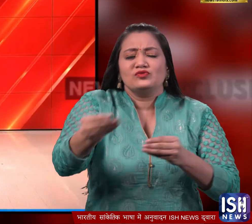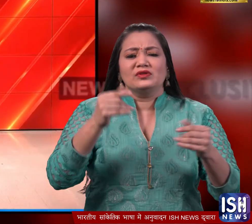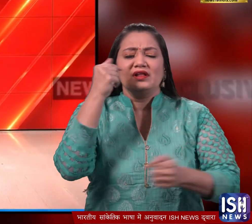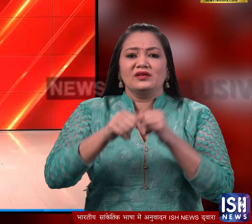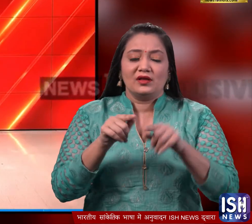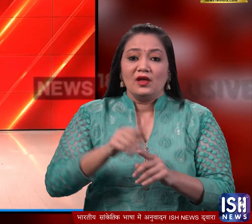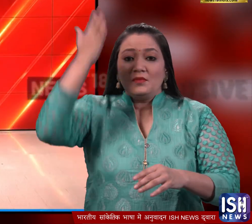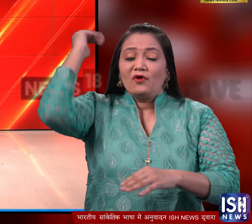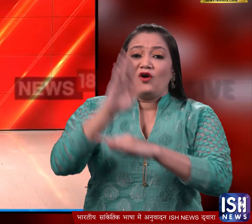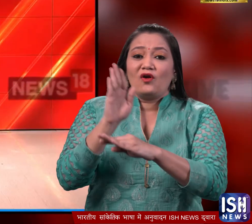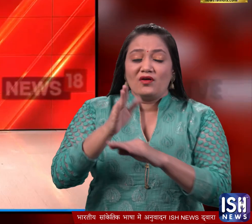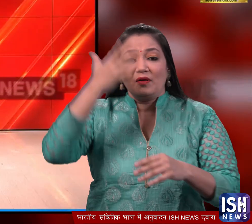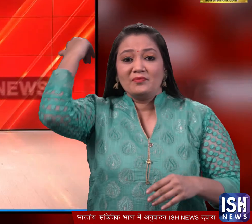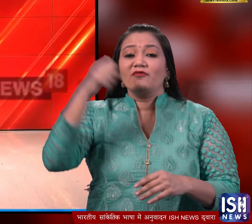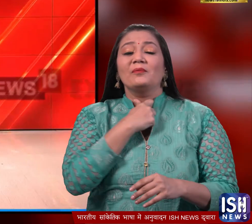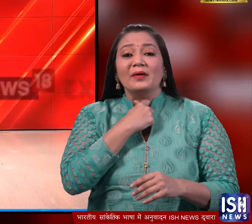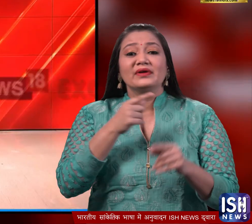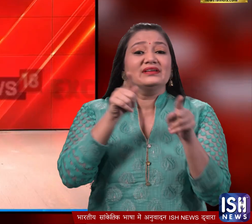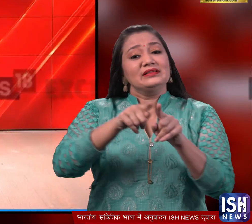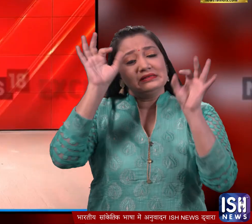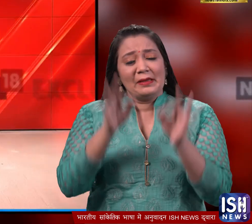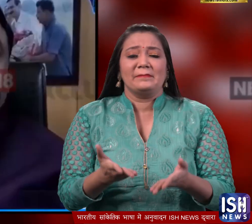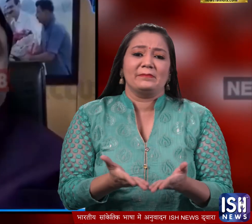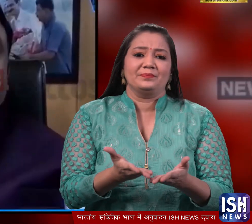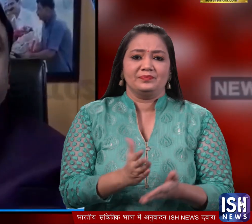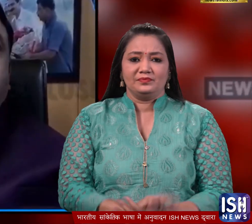के पिछले घोषणा पत्र में किए गए वादे की याद उसे दिलाई।